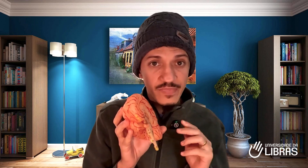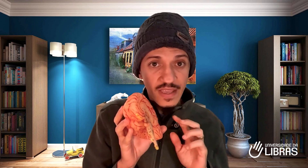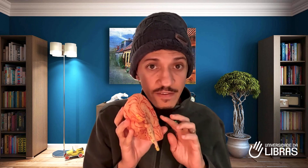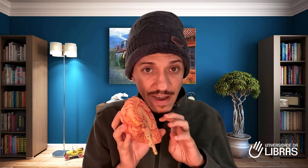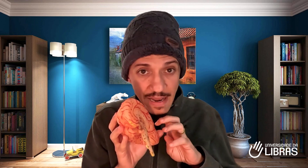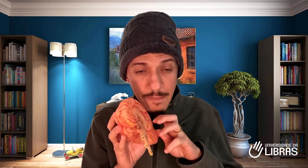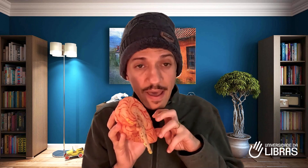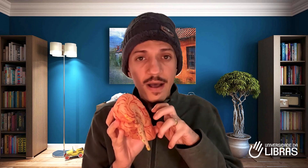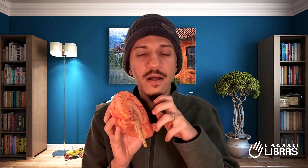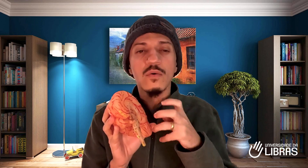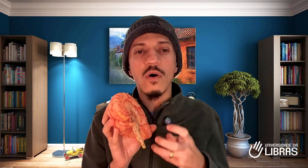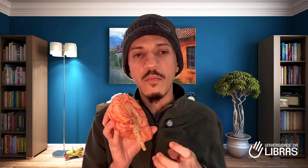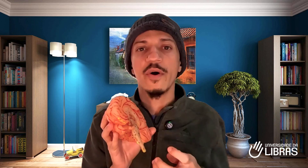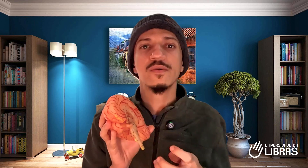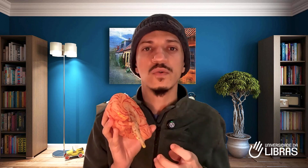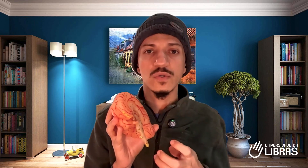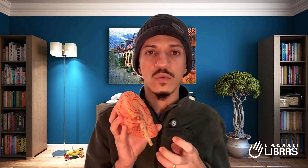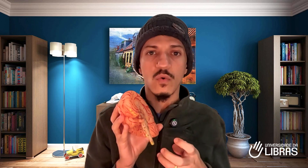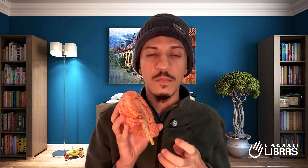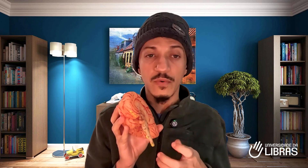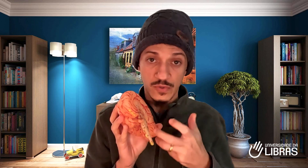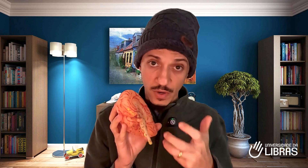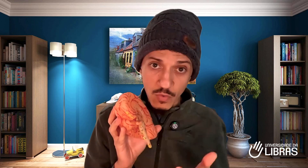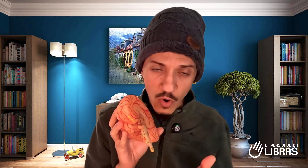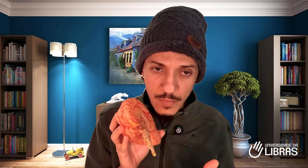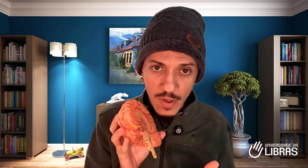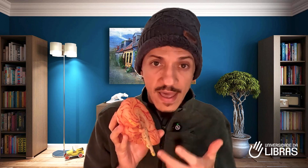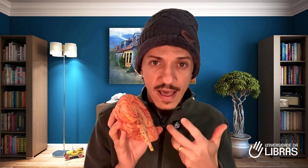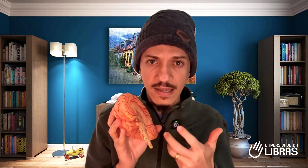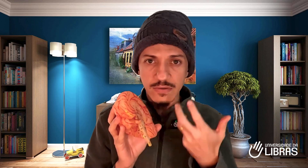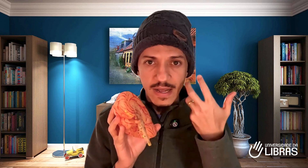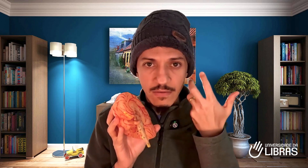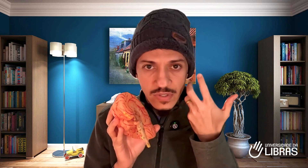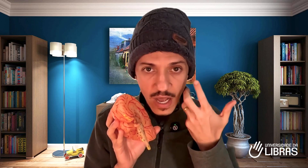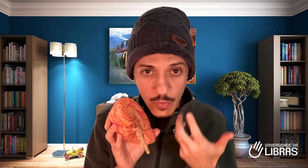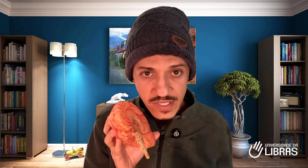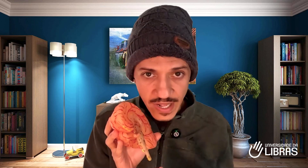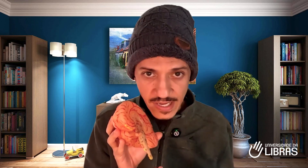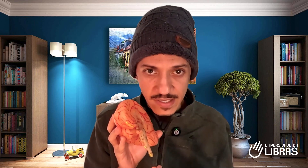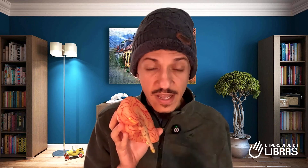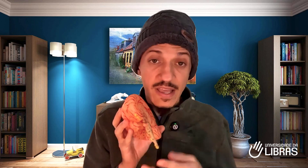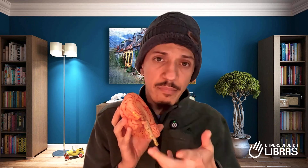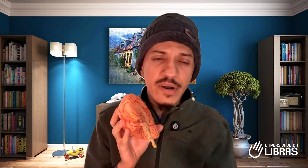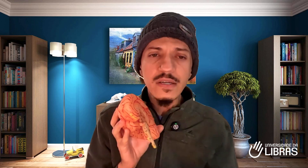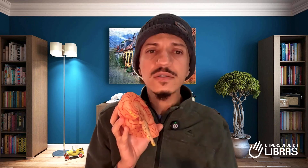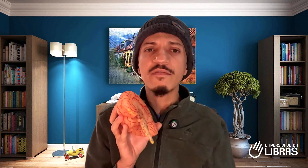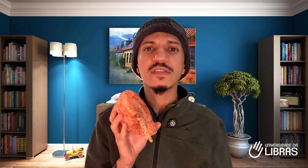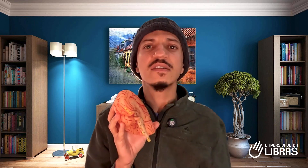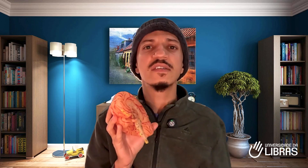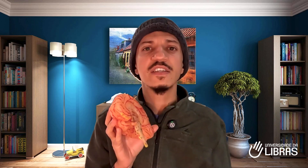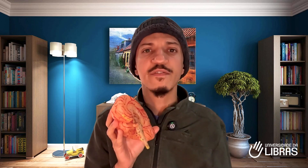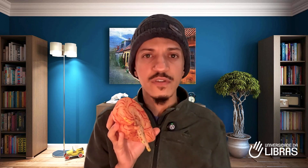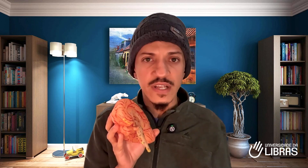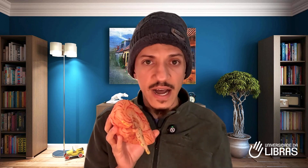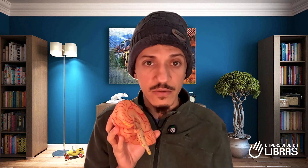e vai liberando hormônios no nosso corpo, no seu corpo, relacionados ao estresse. E é por isso que você se sente frustrado. E